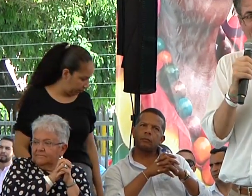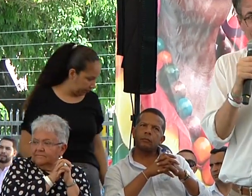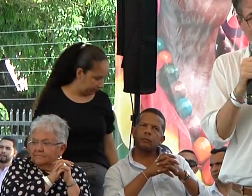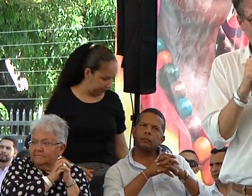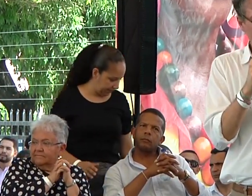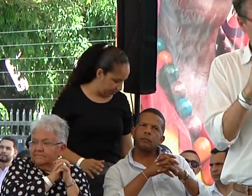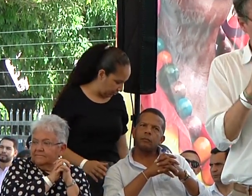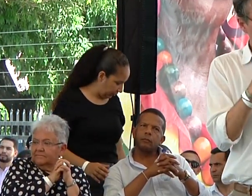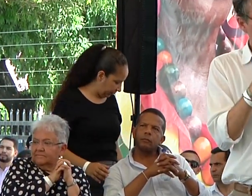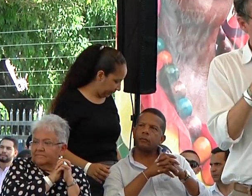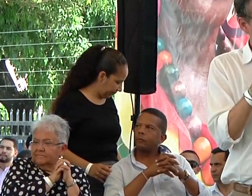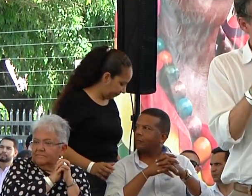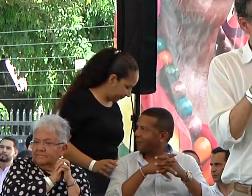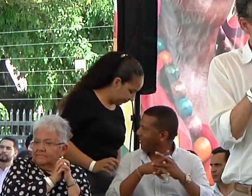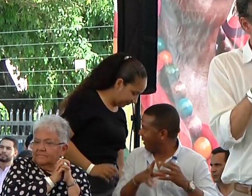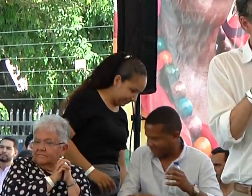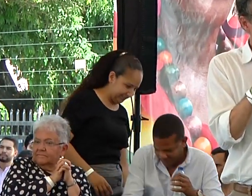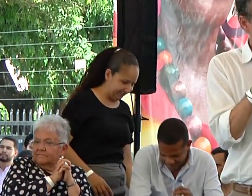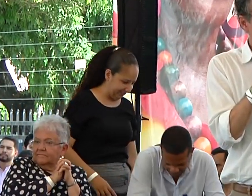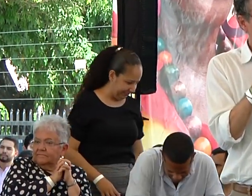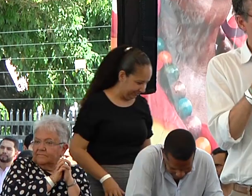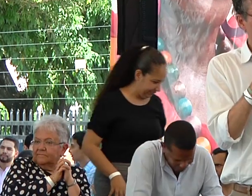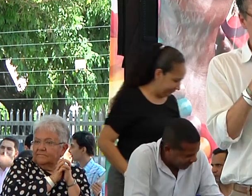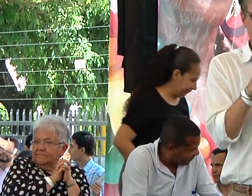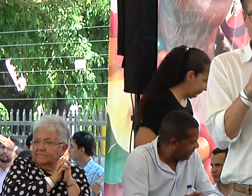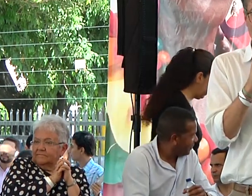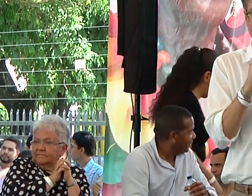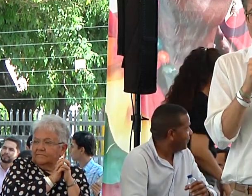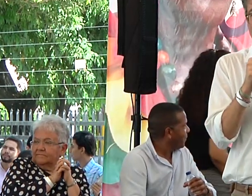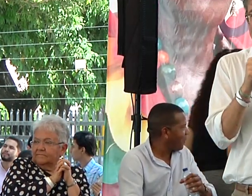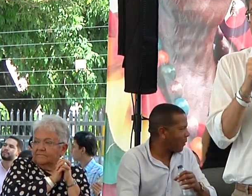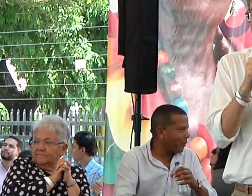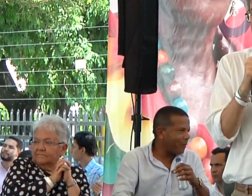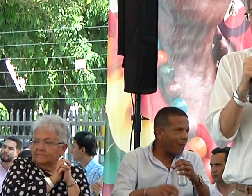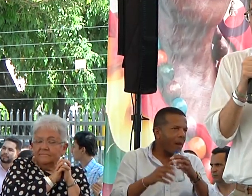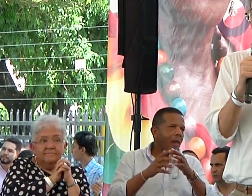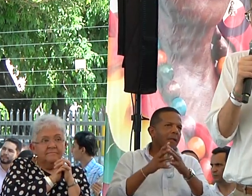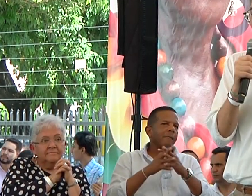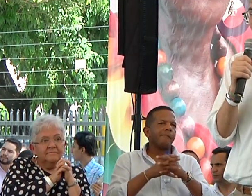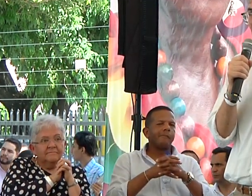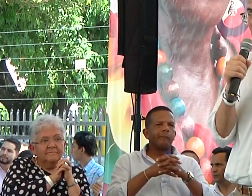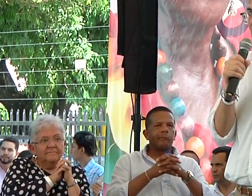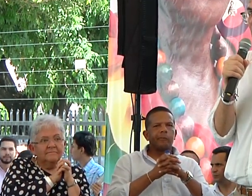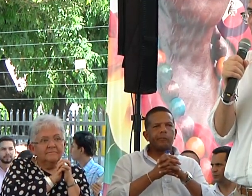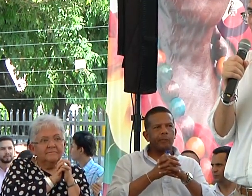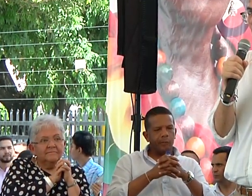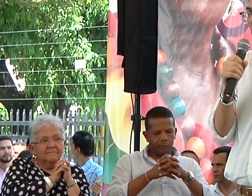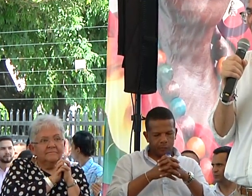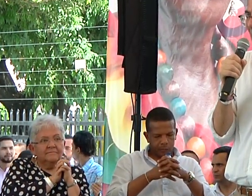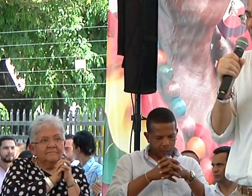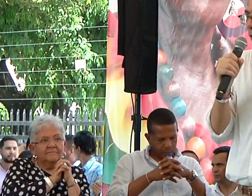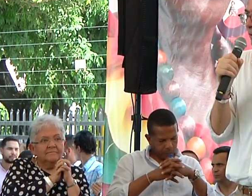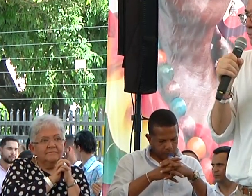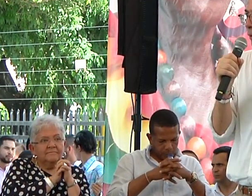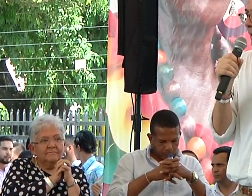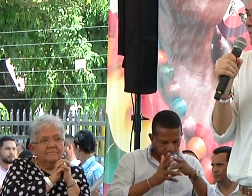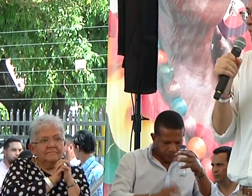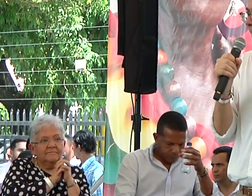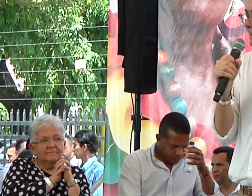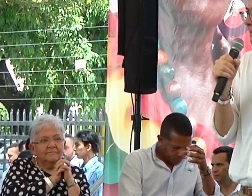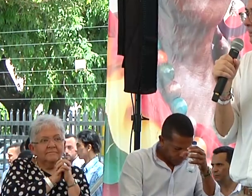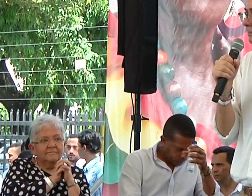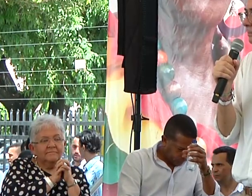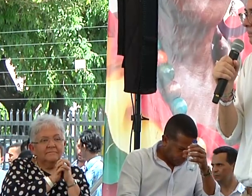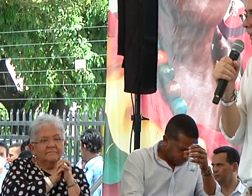Esa cultura, recordé ahora la frase del himno de Valledupar, pueblo que canta con